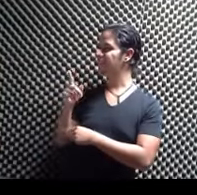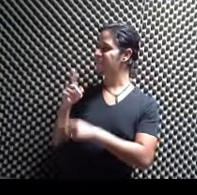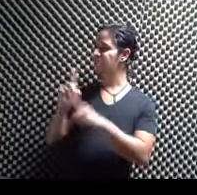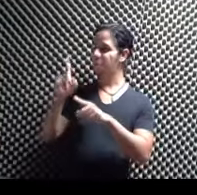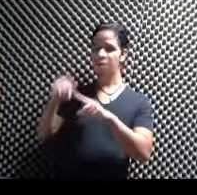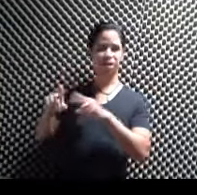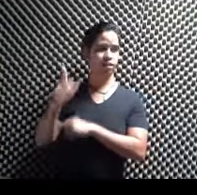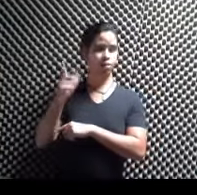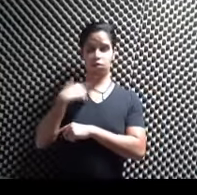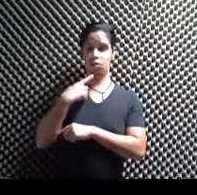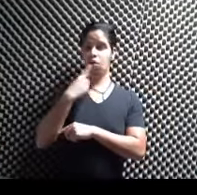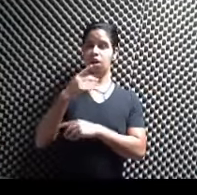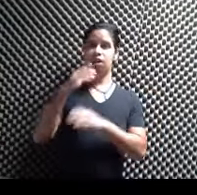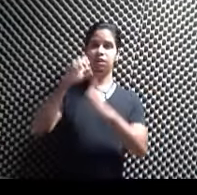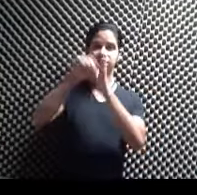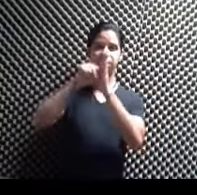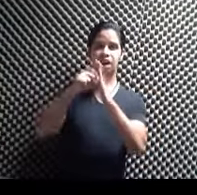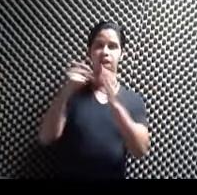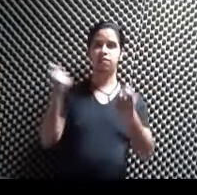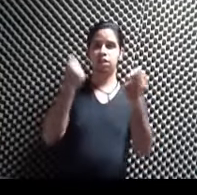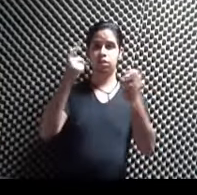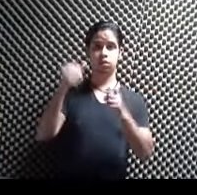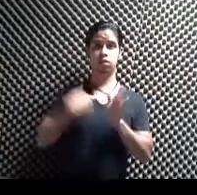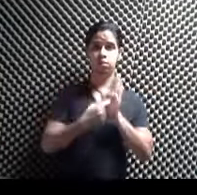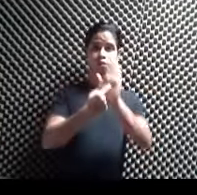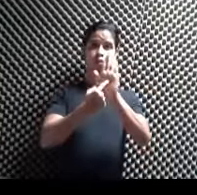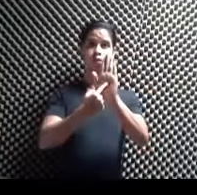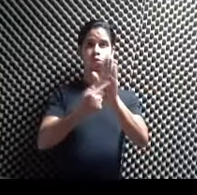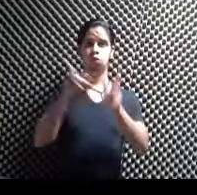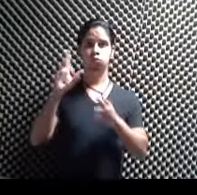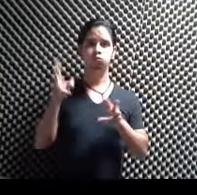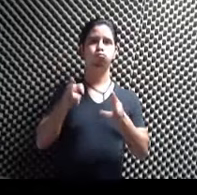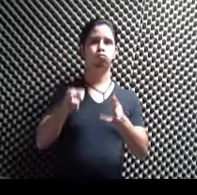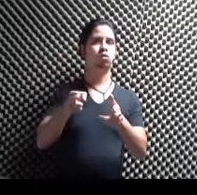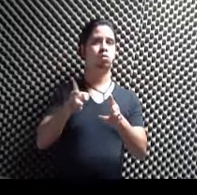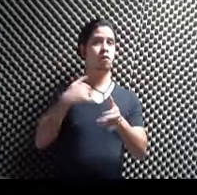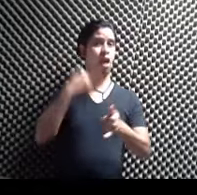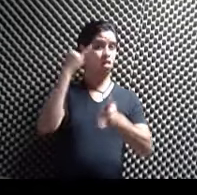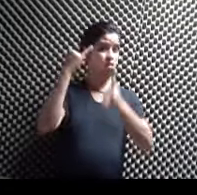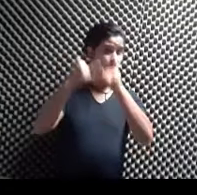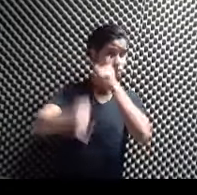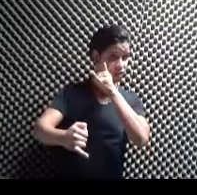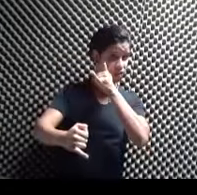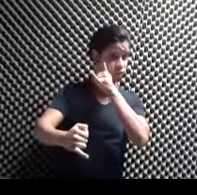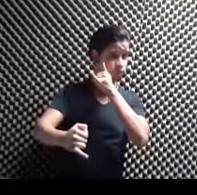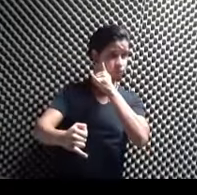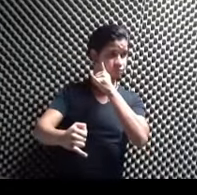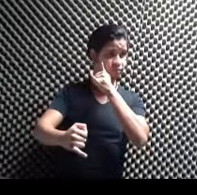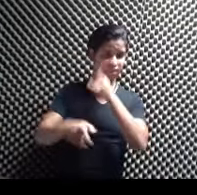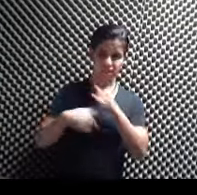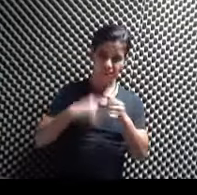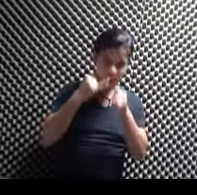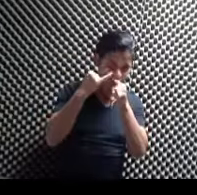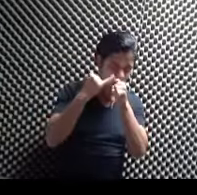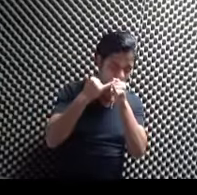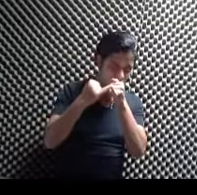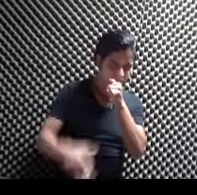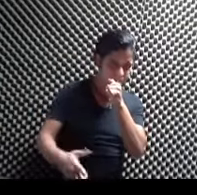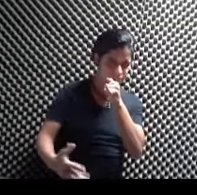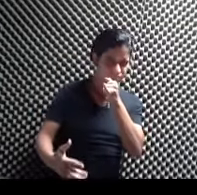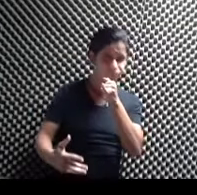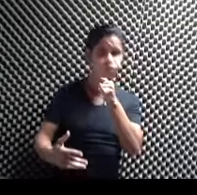mira, en Cinefiesta se presentó también un cortometraje. ¡Uh! Que fue el último. La última cara, básicamente, el que vimos. El último. En